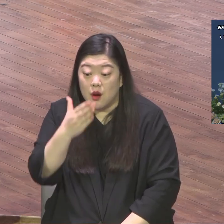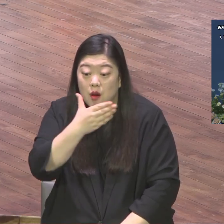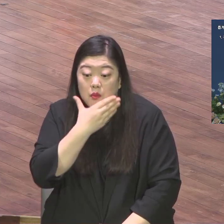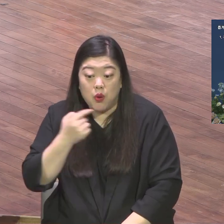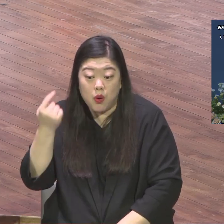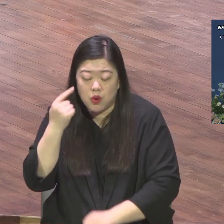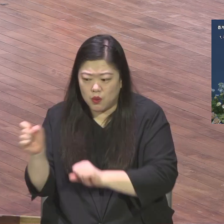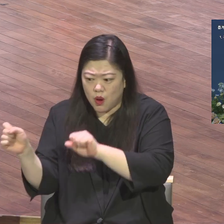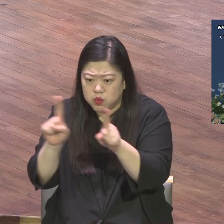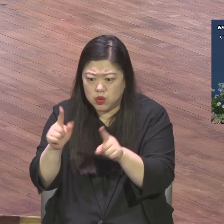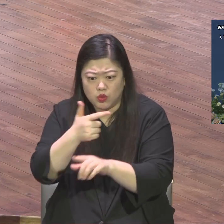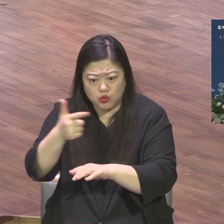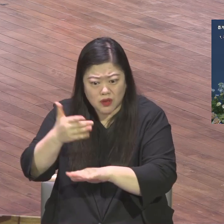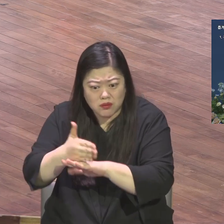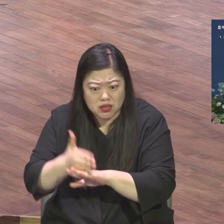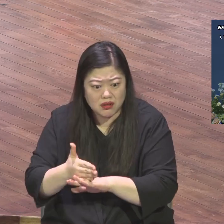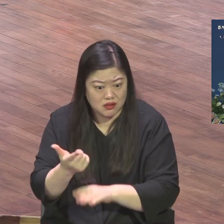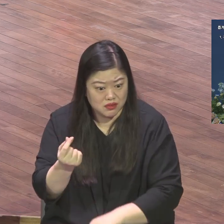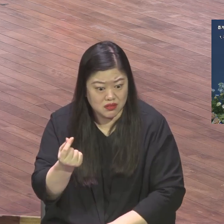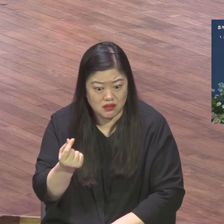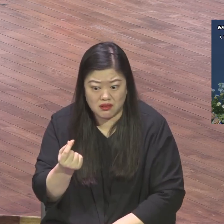해야 돼요.